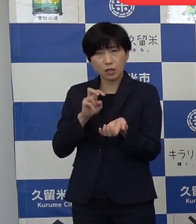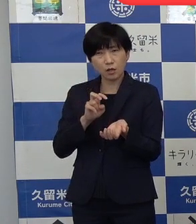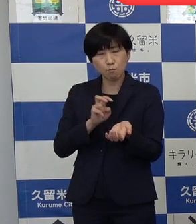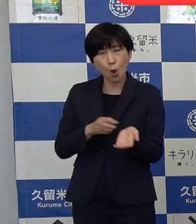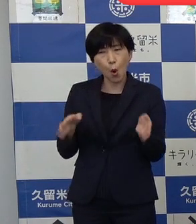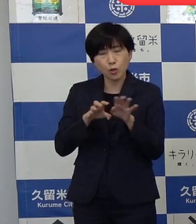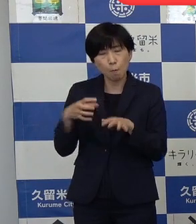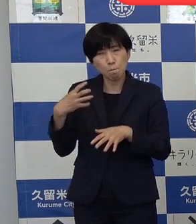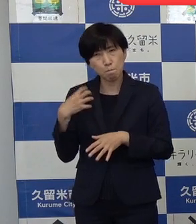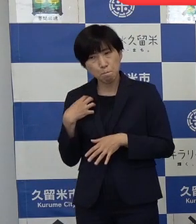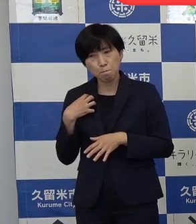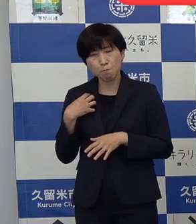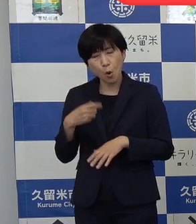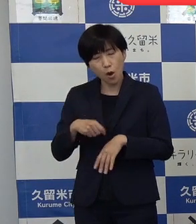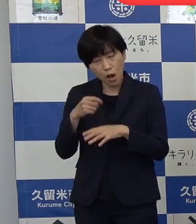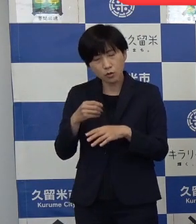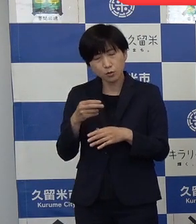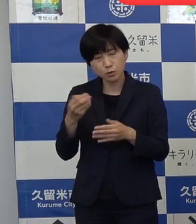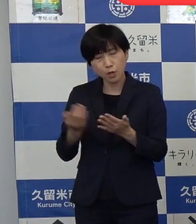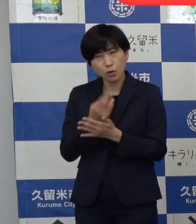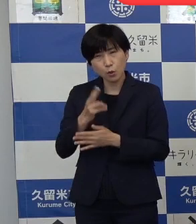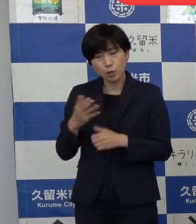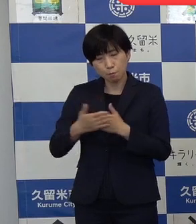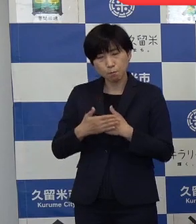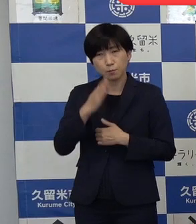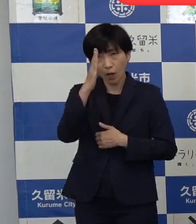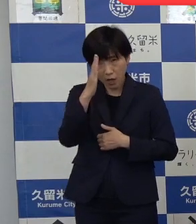を軽減していただけると助かります。